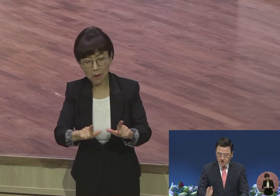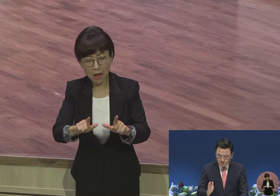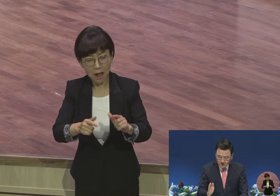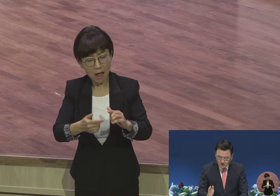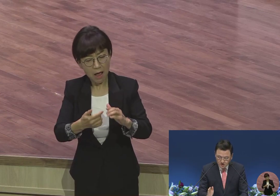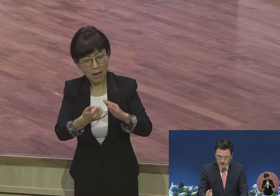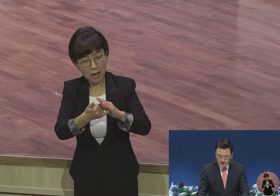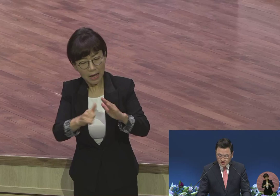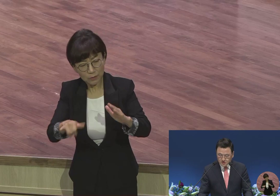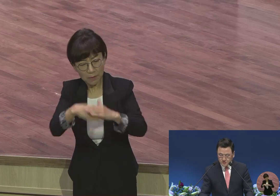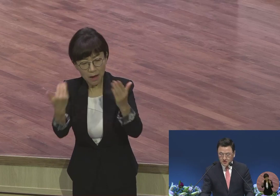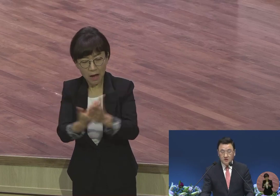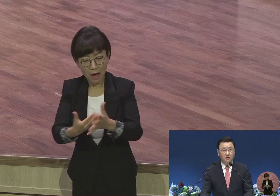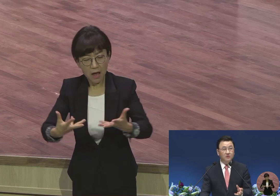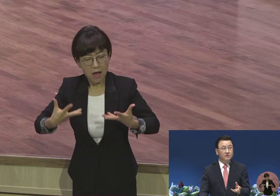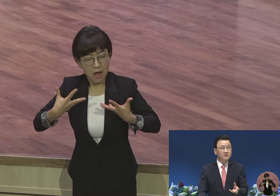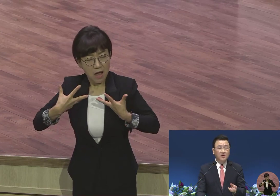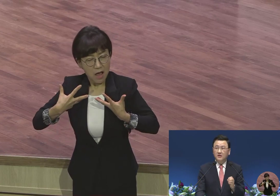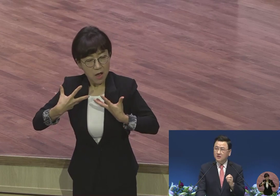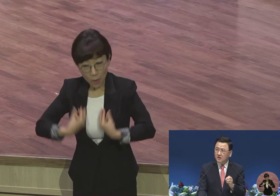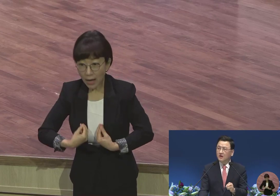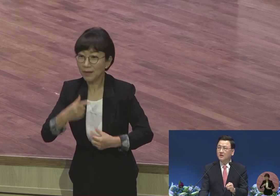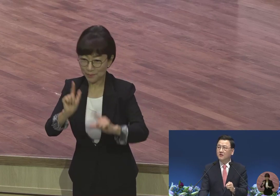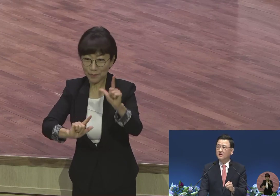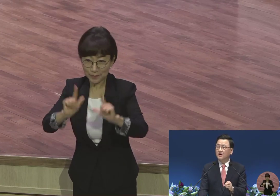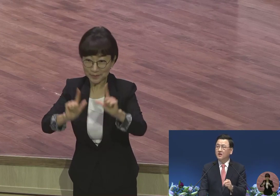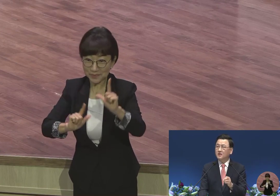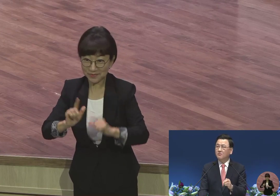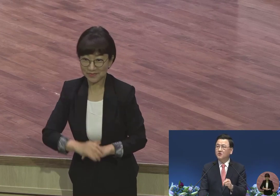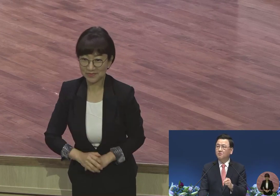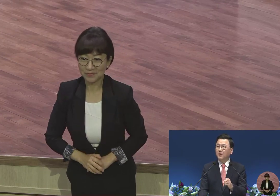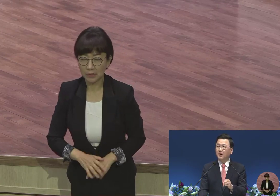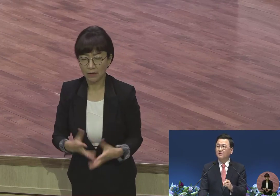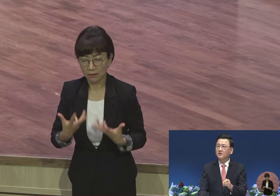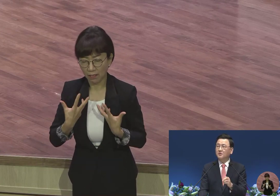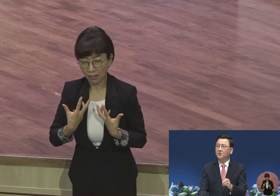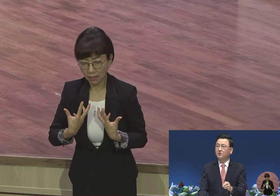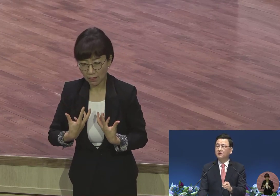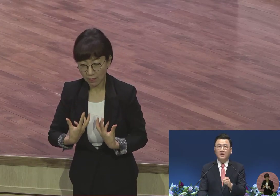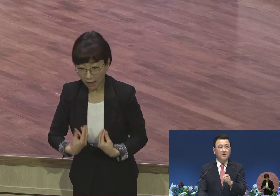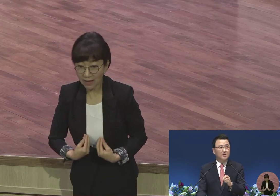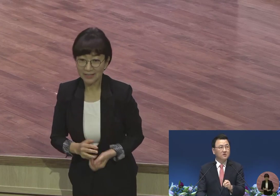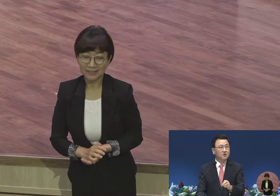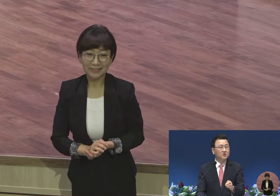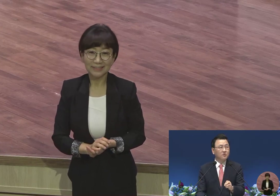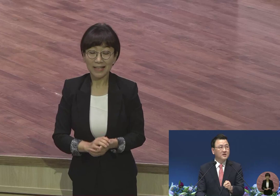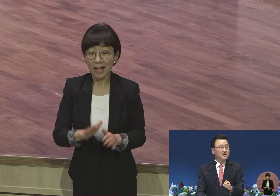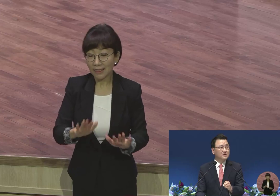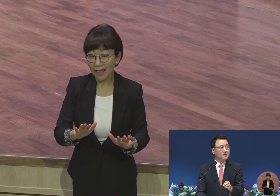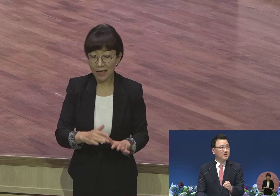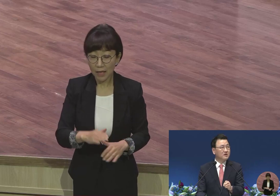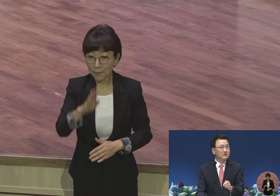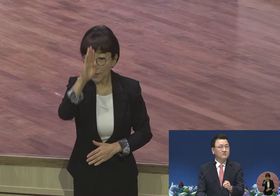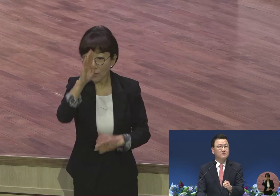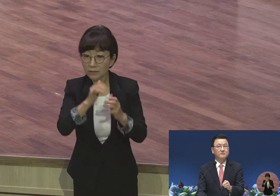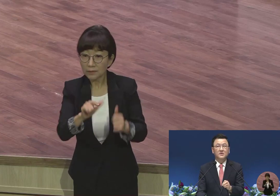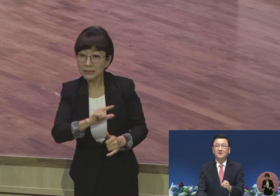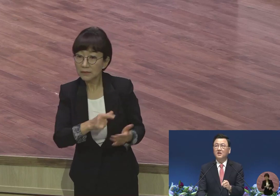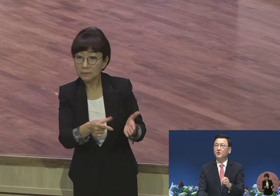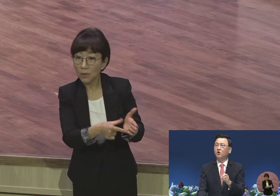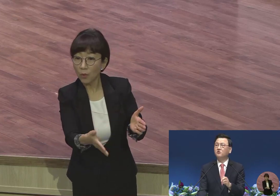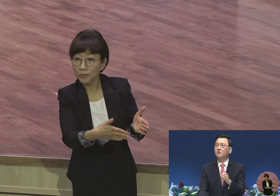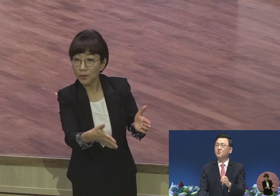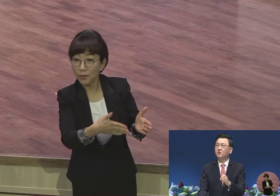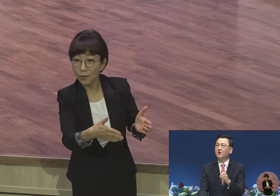무너진 절망적인 상태였습니다. 성경은 이상하게 38년 된 병자의 이름을 기록하지 않습니다.